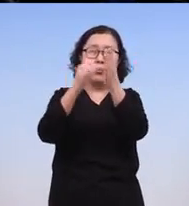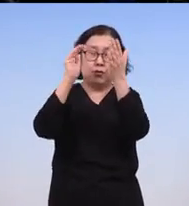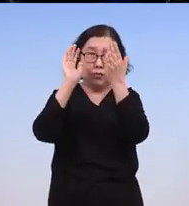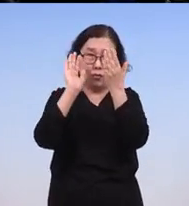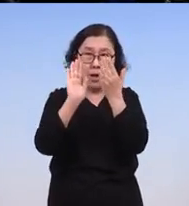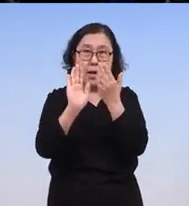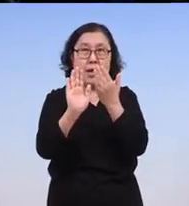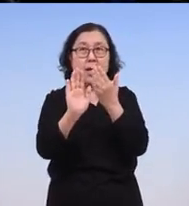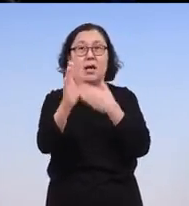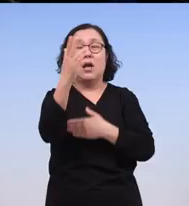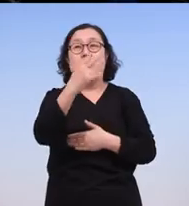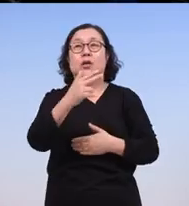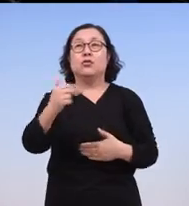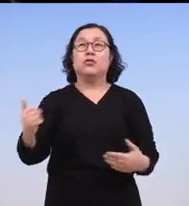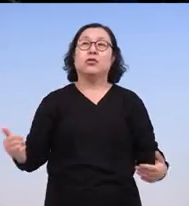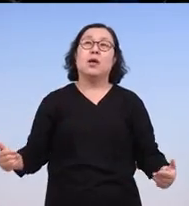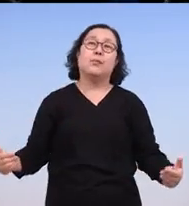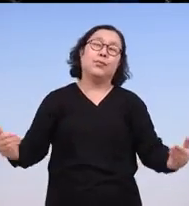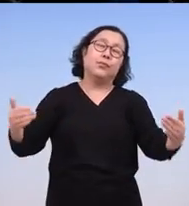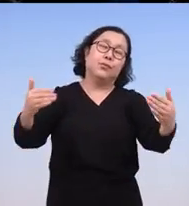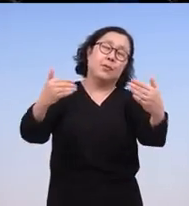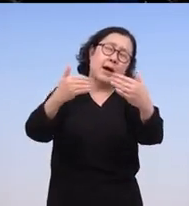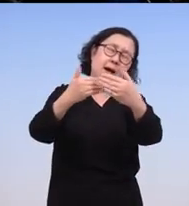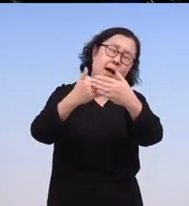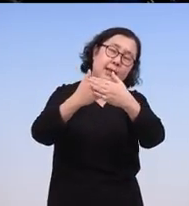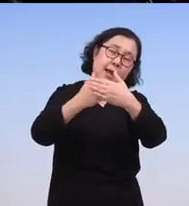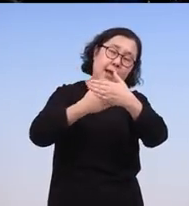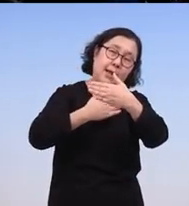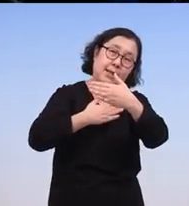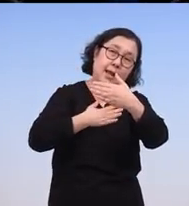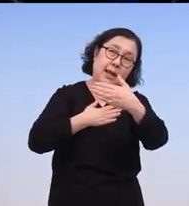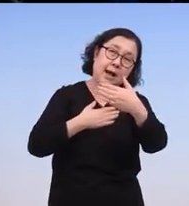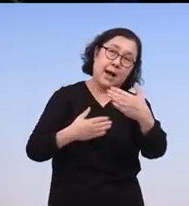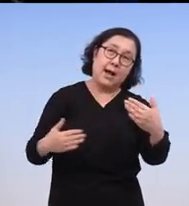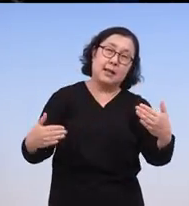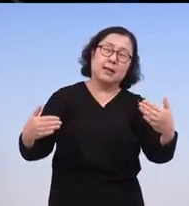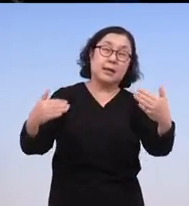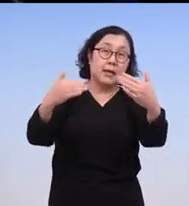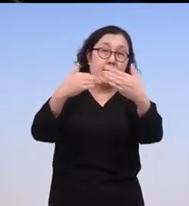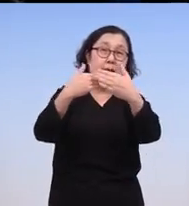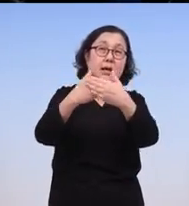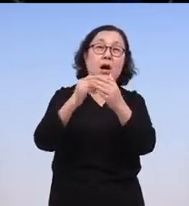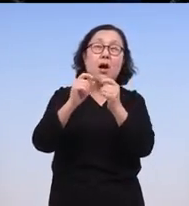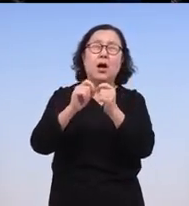갈 길 나가는 주의 품 안에 내가 안기어